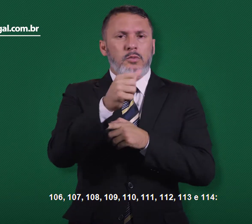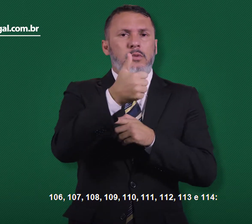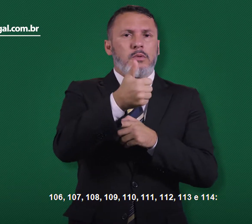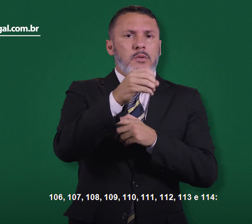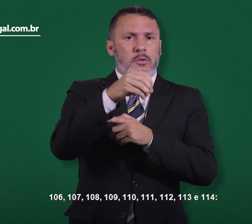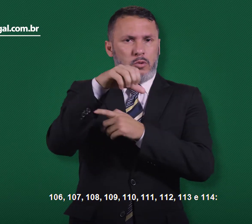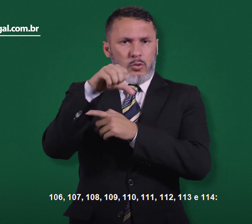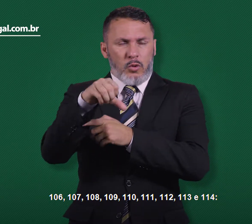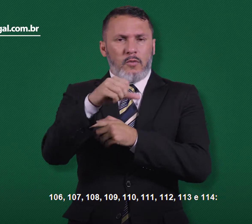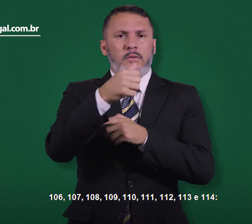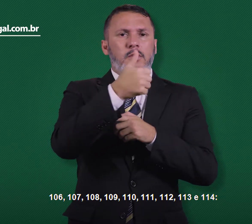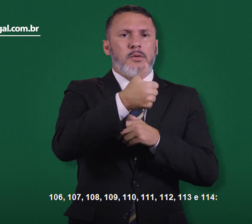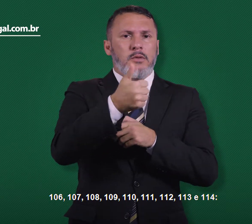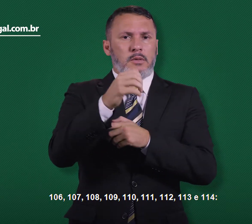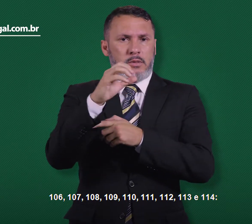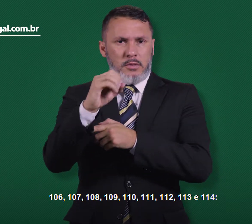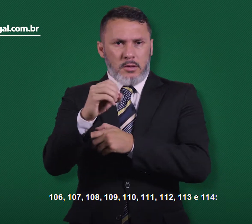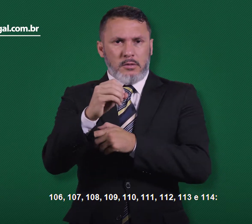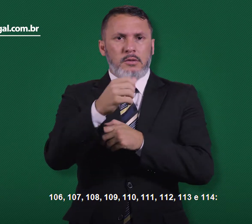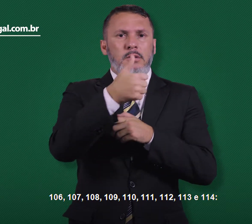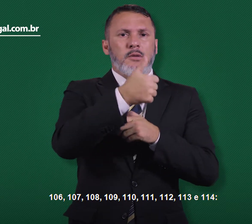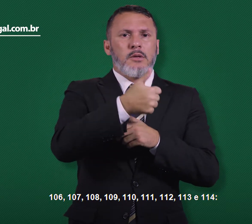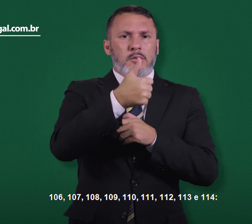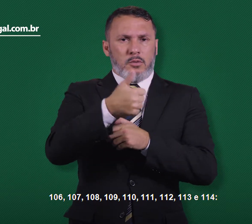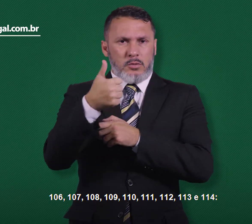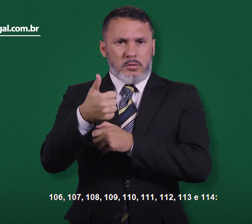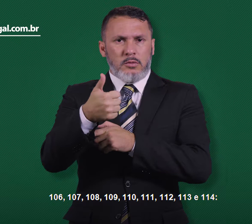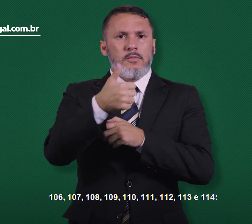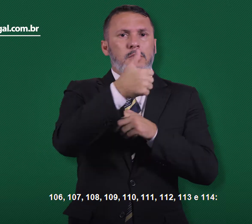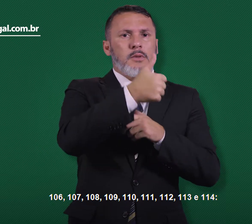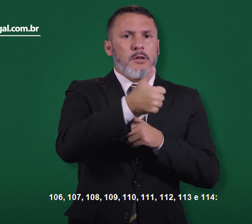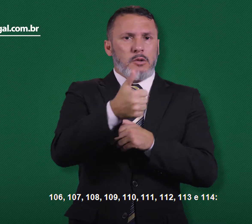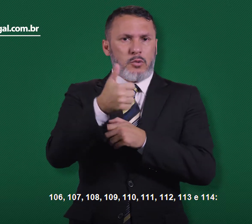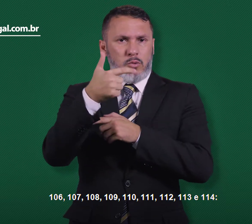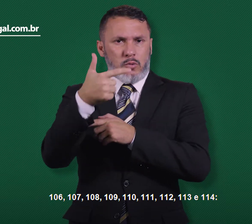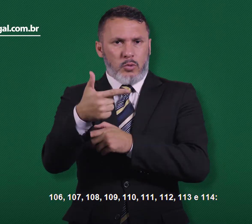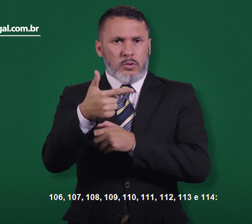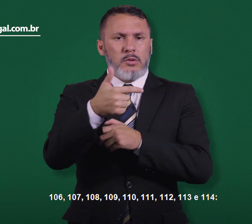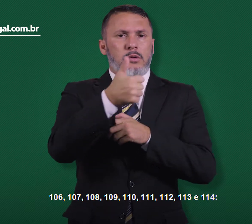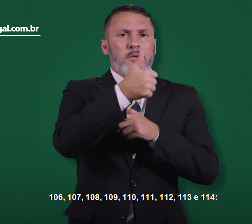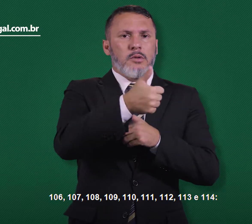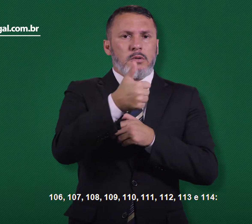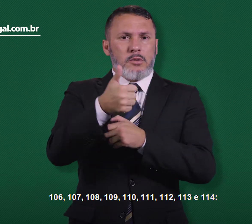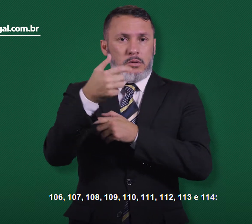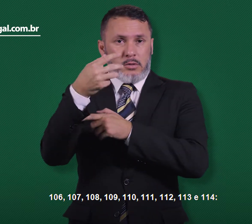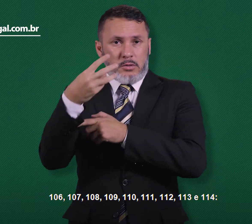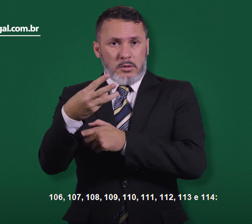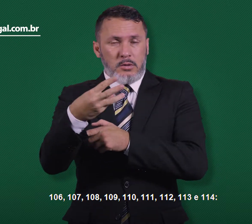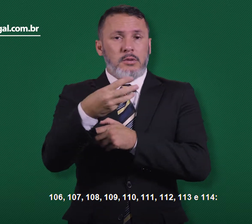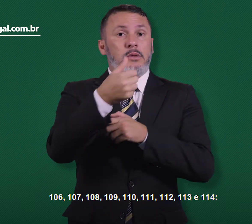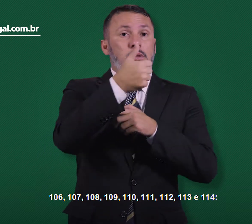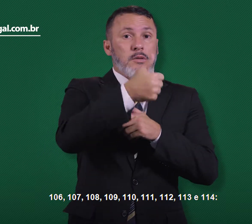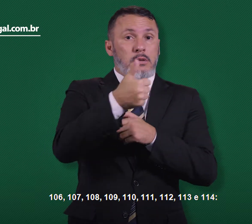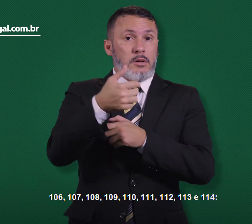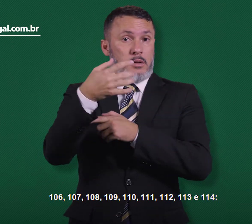109, 110, 111, 112, 113 e